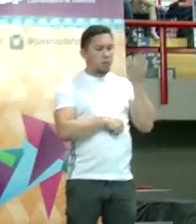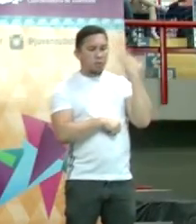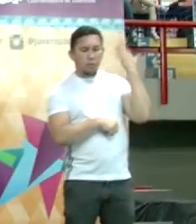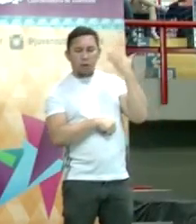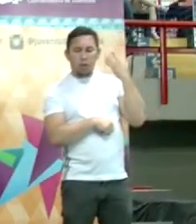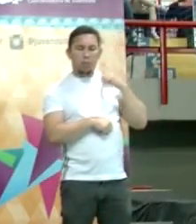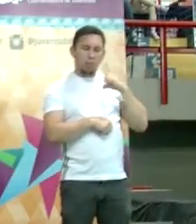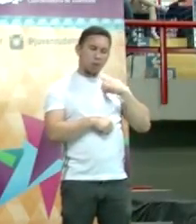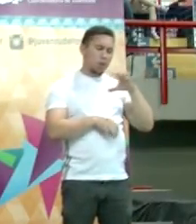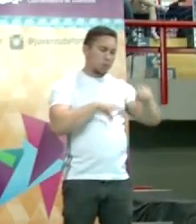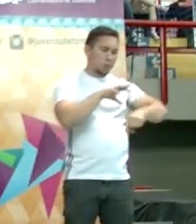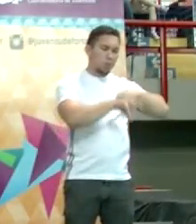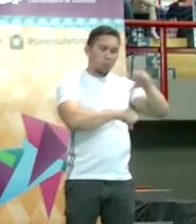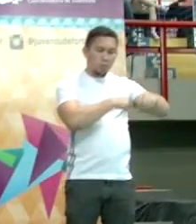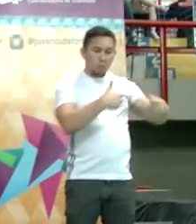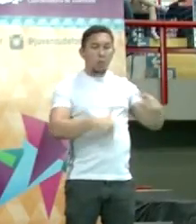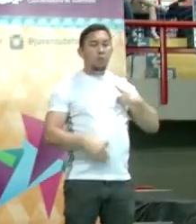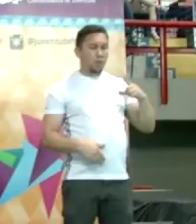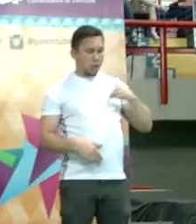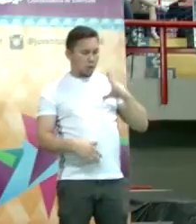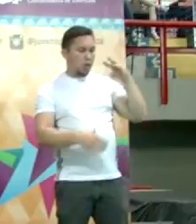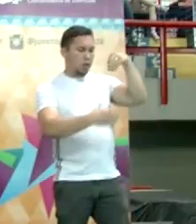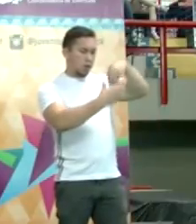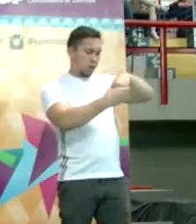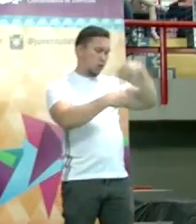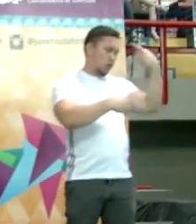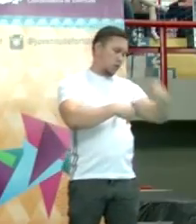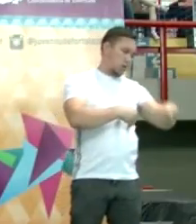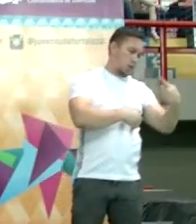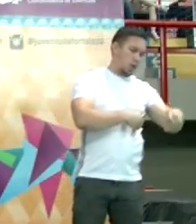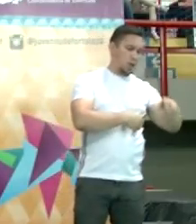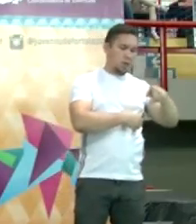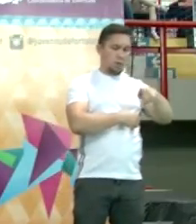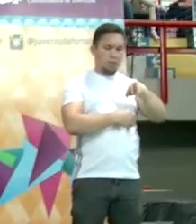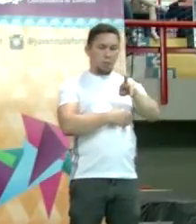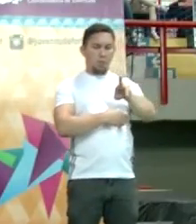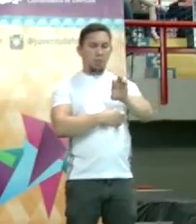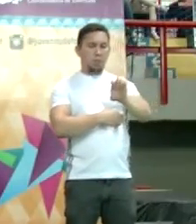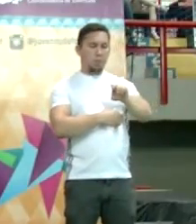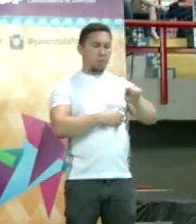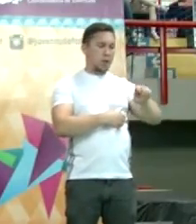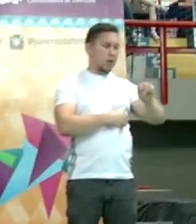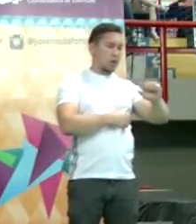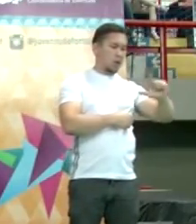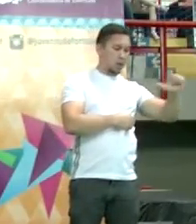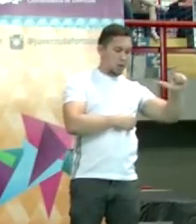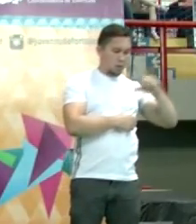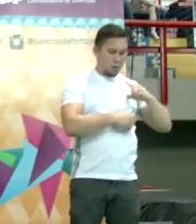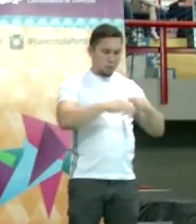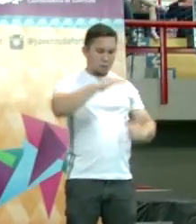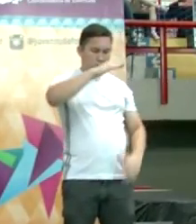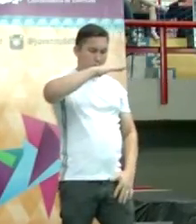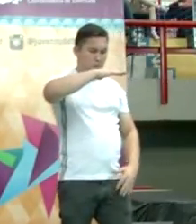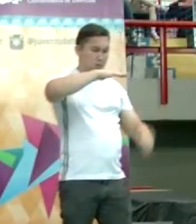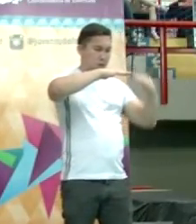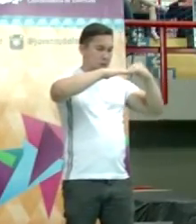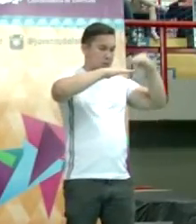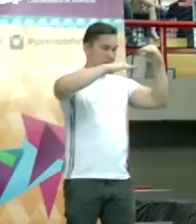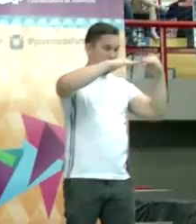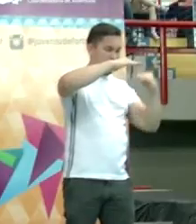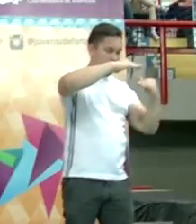isso daí. Você tem uma grande reserva de petróleo lá no pré-sal, que é muito, muito baixo, fica abaixo de